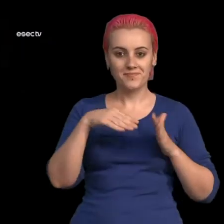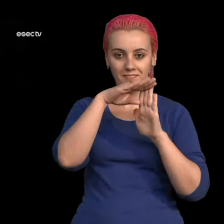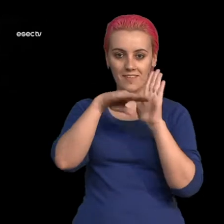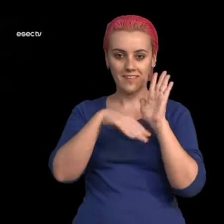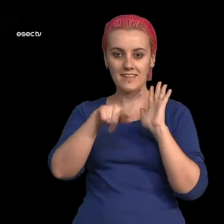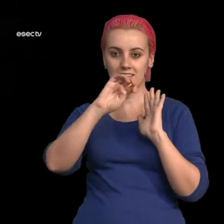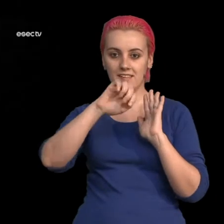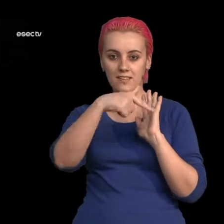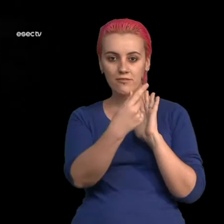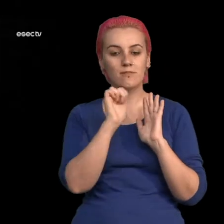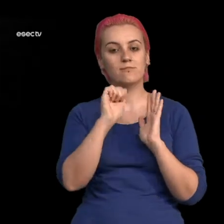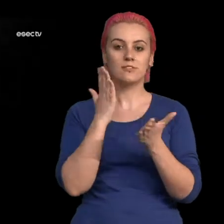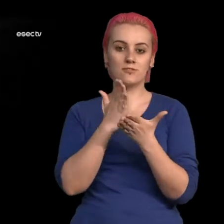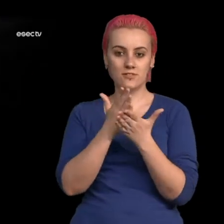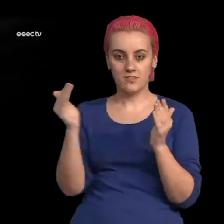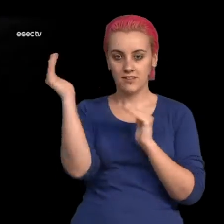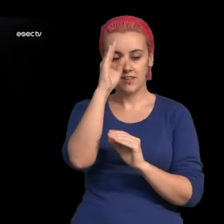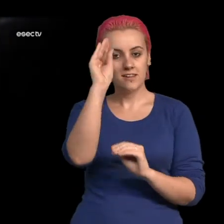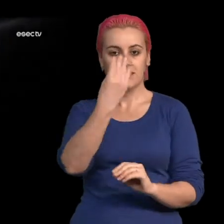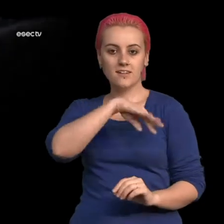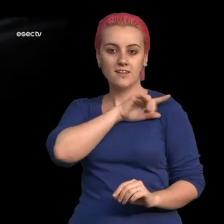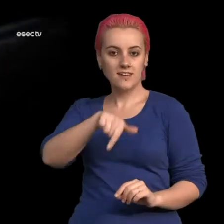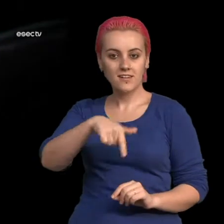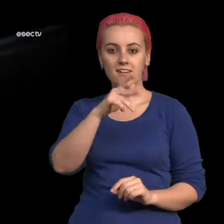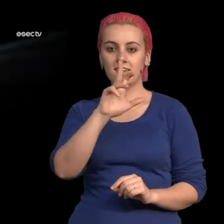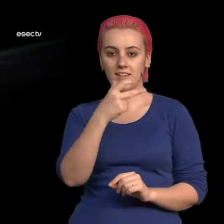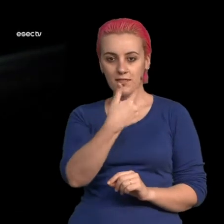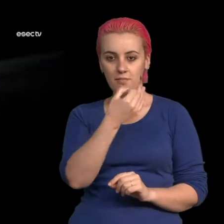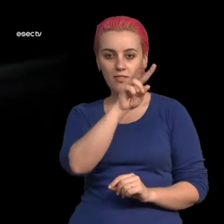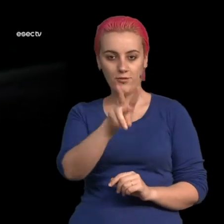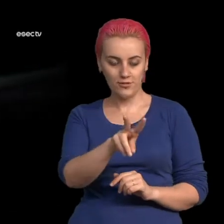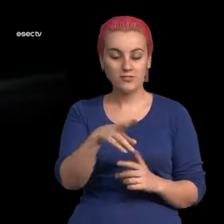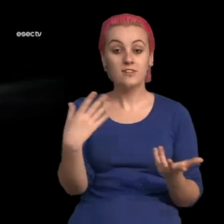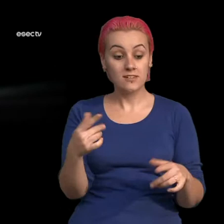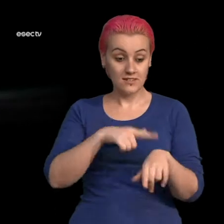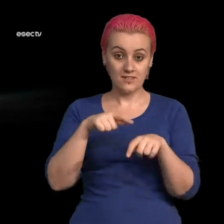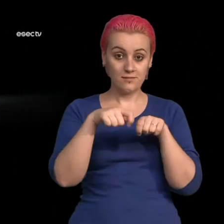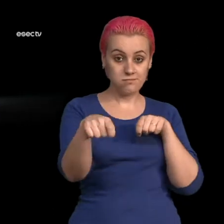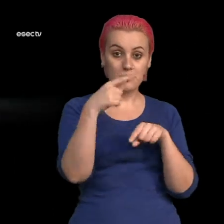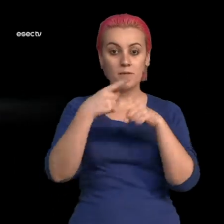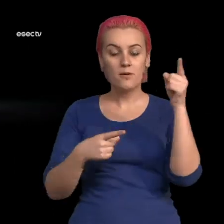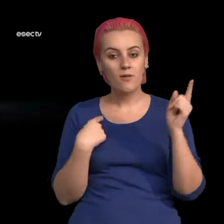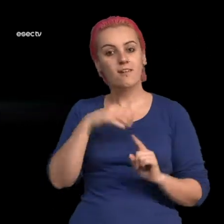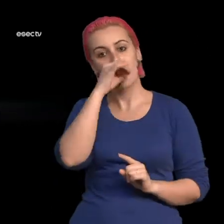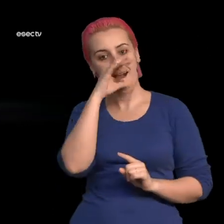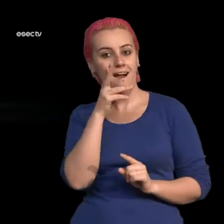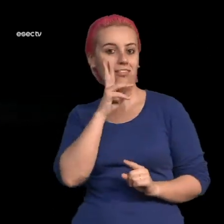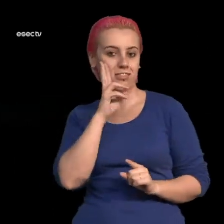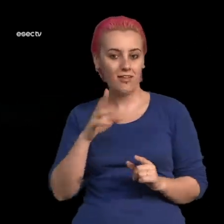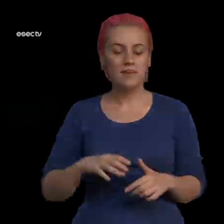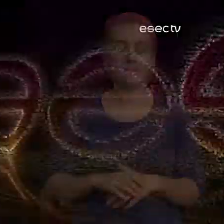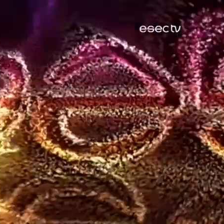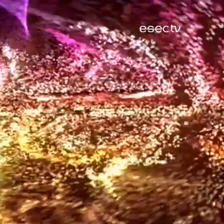Bem-vindos à ESEC TV, o programa da Escola Superior de Educação de Coimbra, aqui na RTP2. Durante a próxima meia hora, fique